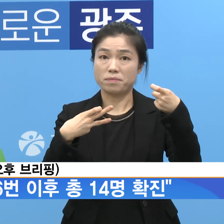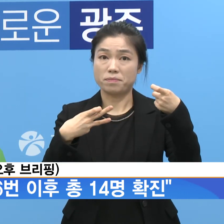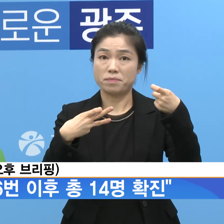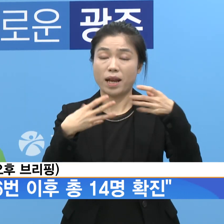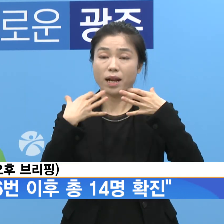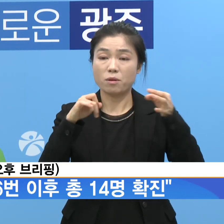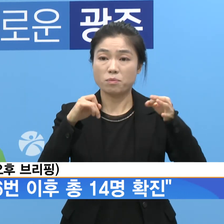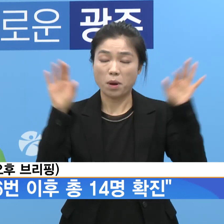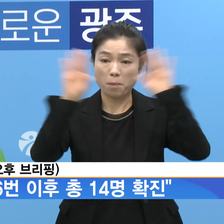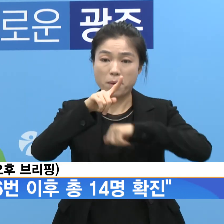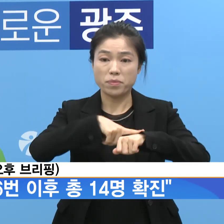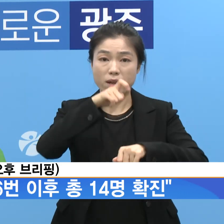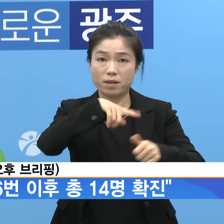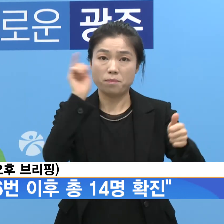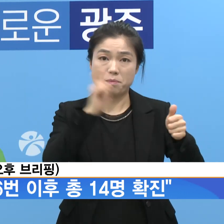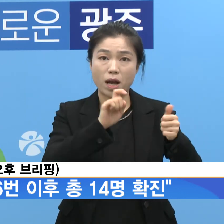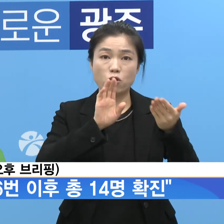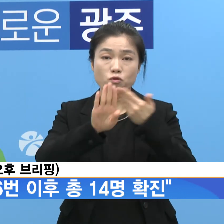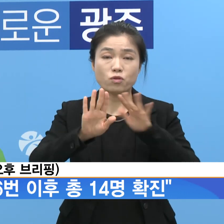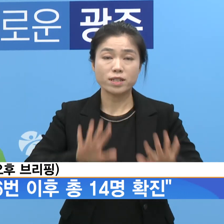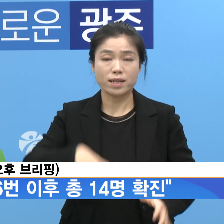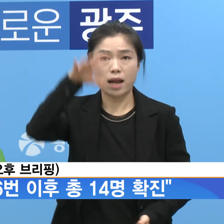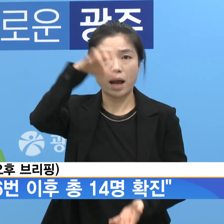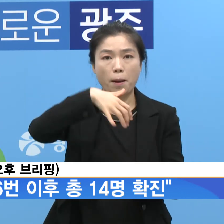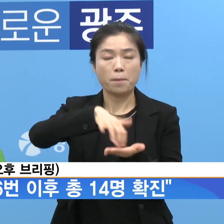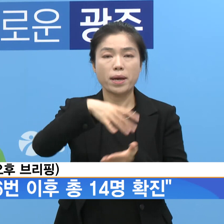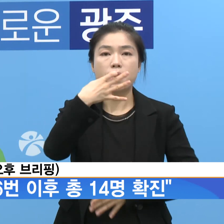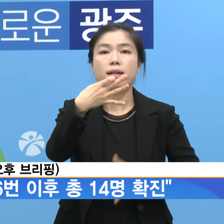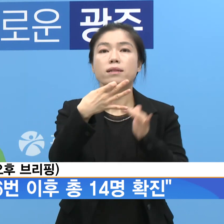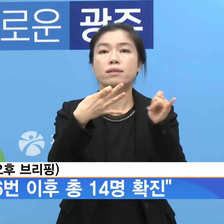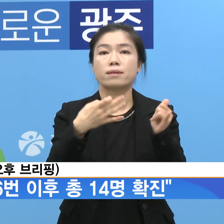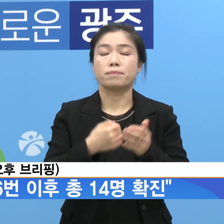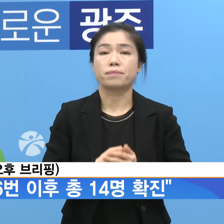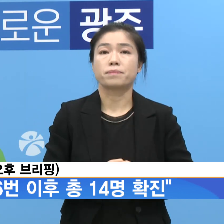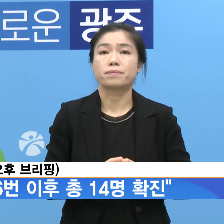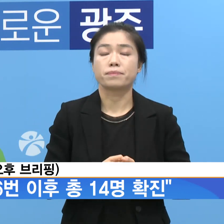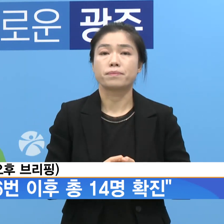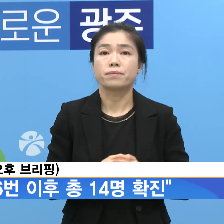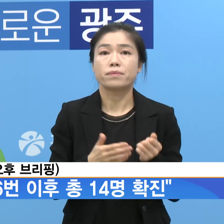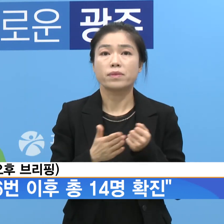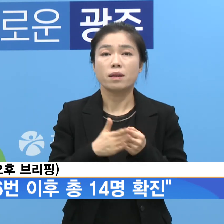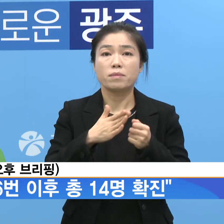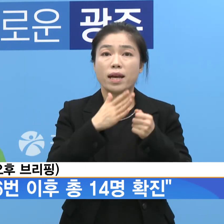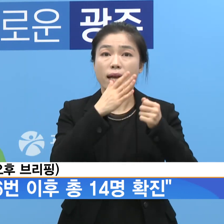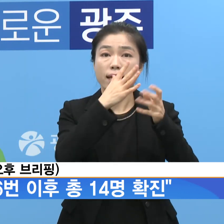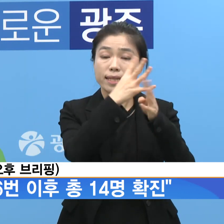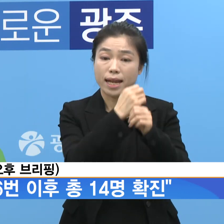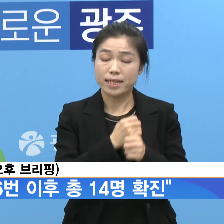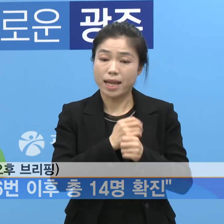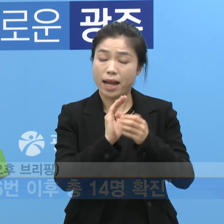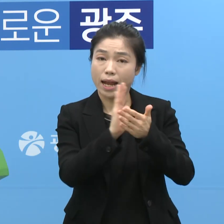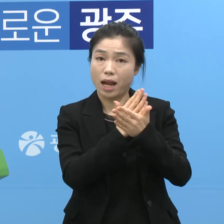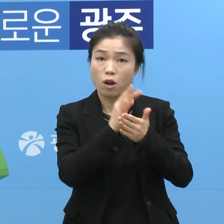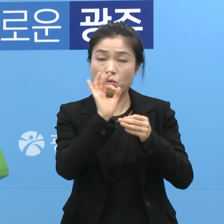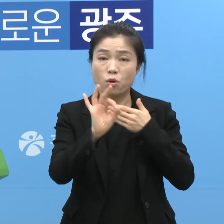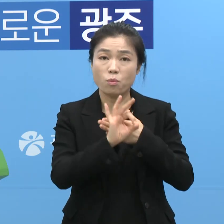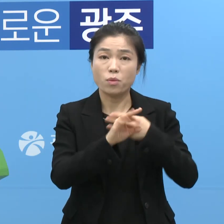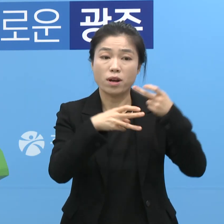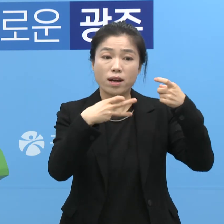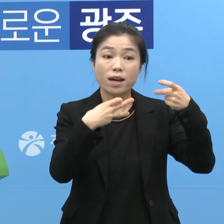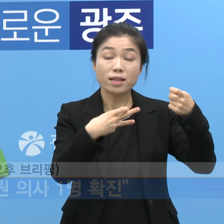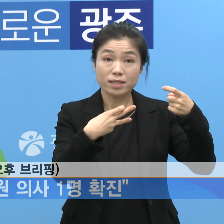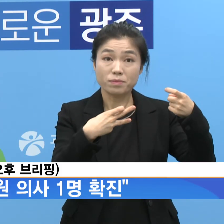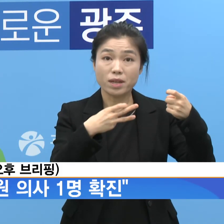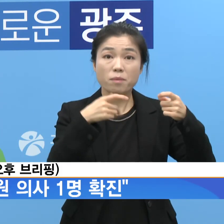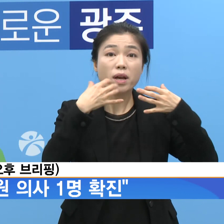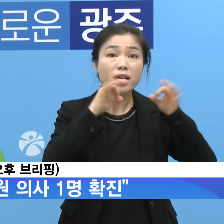금요일 11시 확진 이후로 현재 총 확진 자 14명 입니다 저 날짜별로 구별을 해보면 13일 금요일에